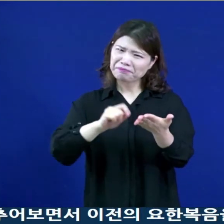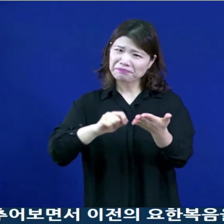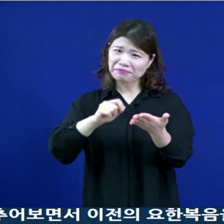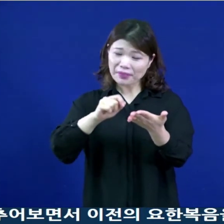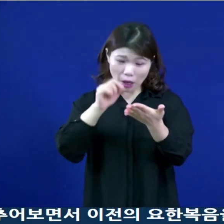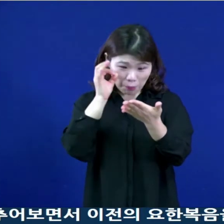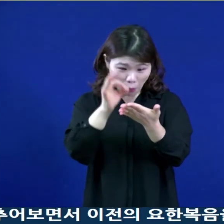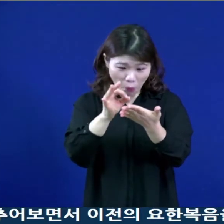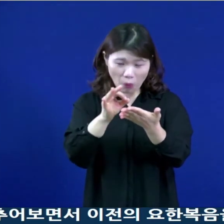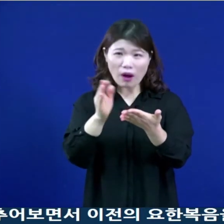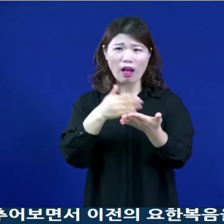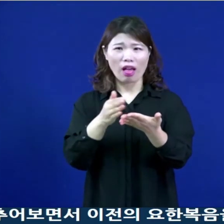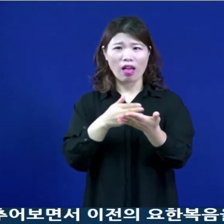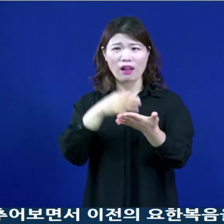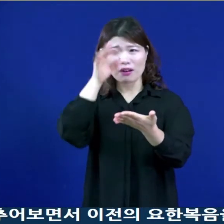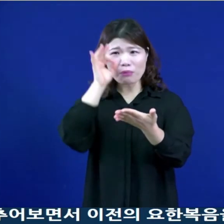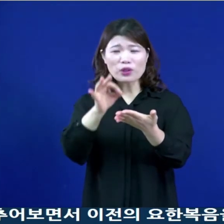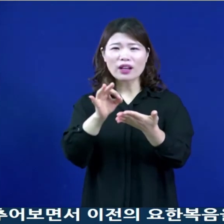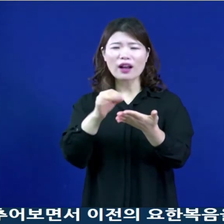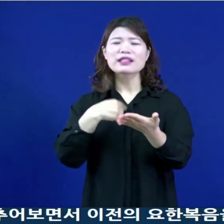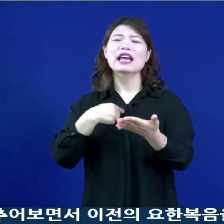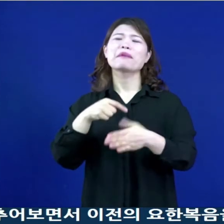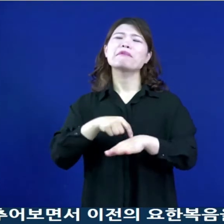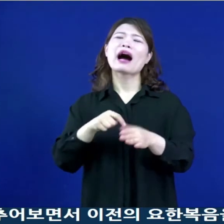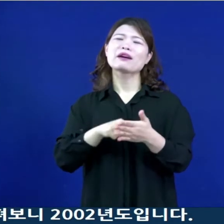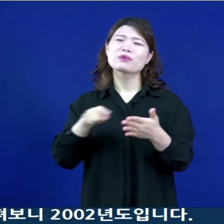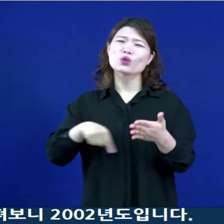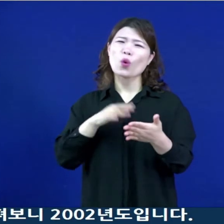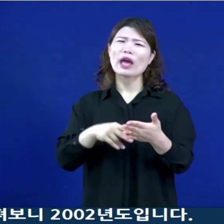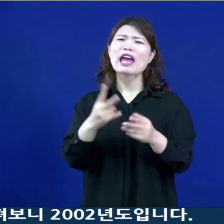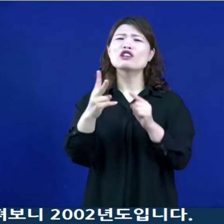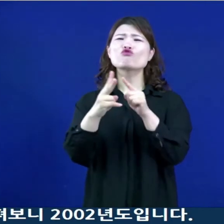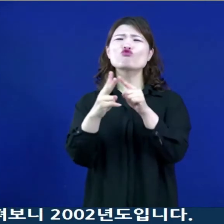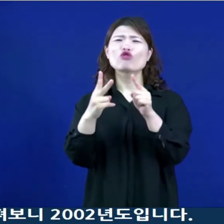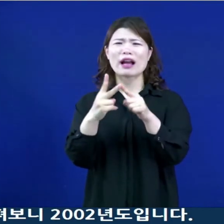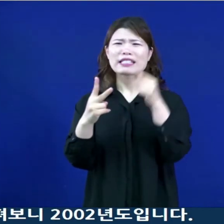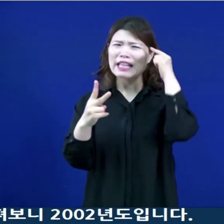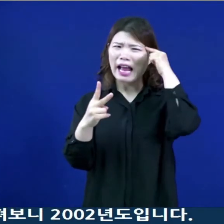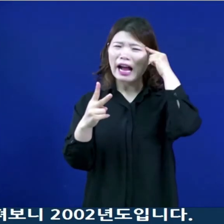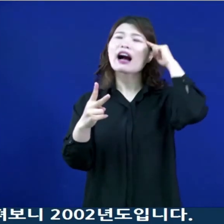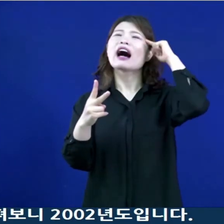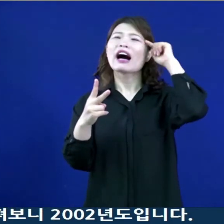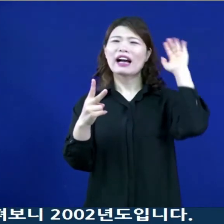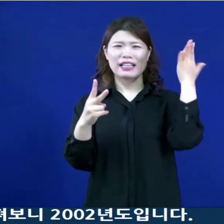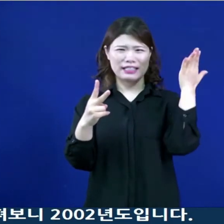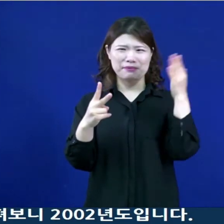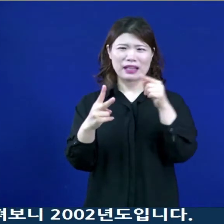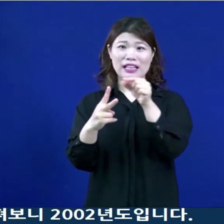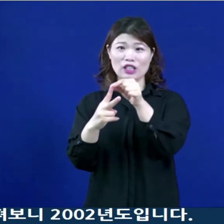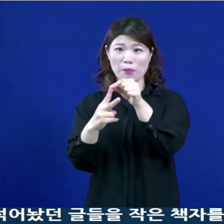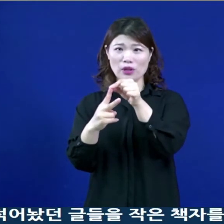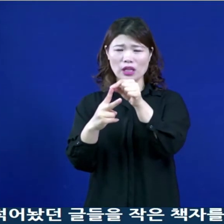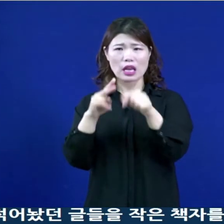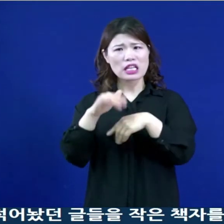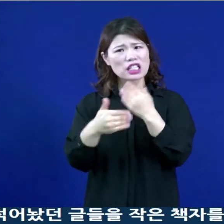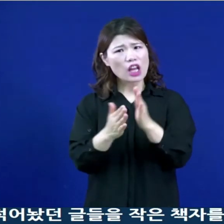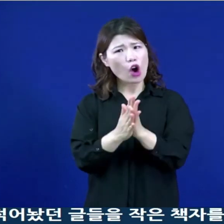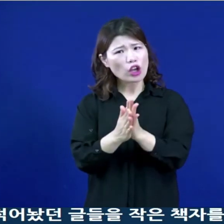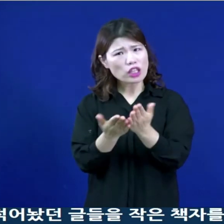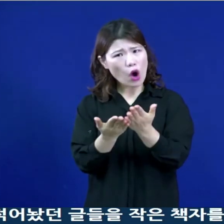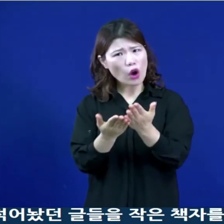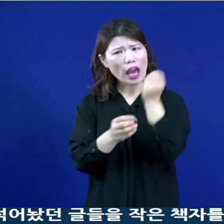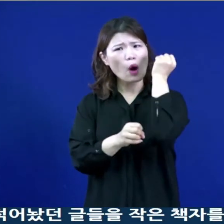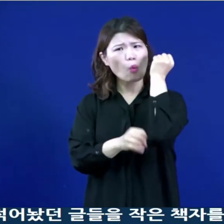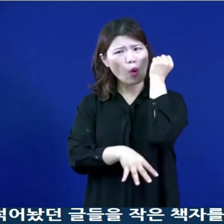책들을 이렇게 보면서 제 마음속에 두 가지 생각이 들었습니다. 첫째, 성경 원문을